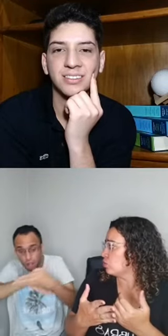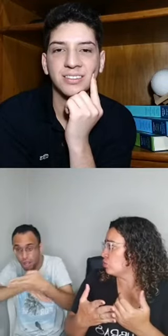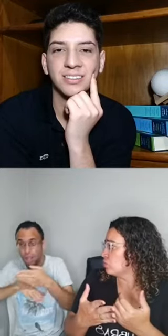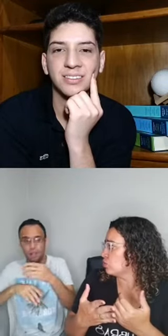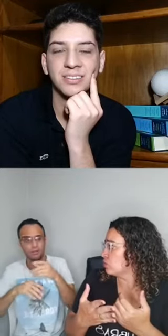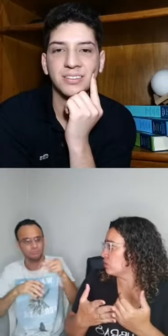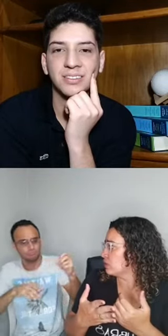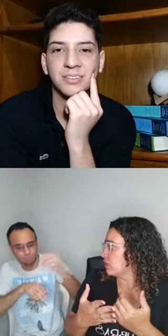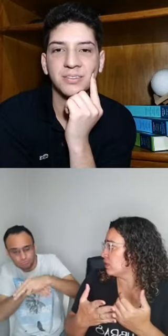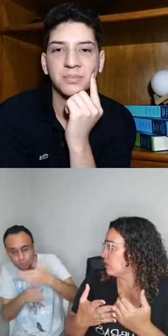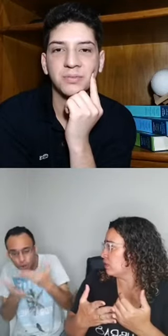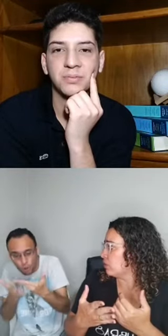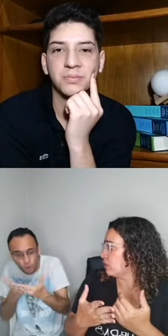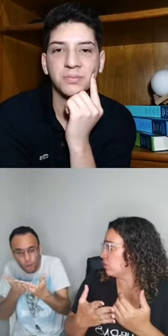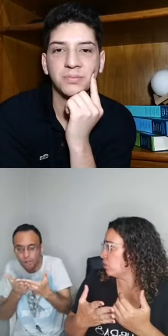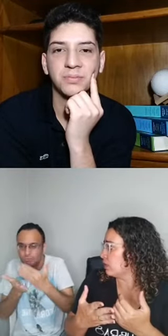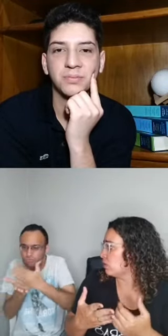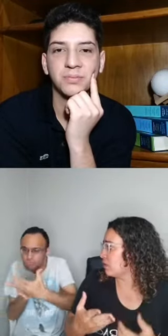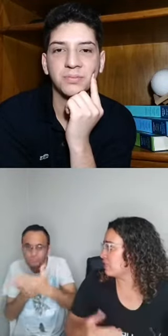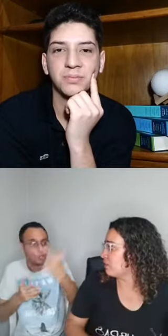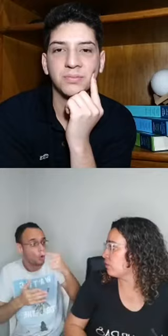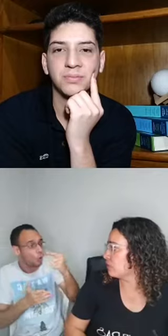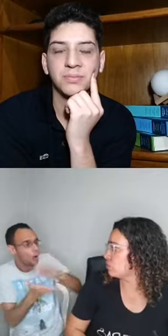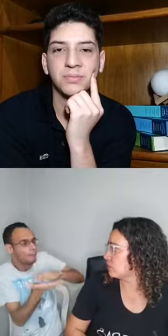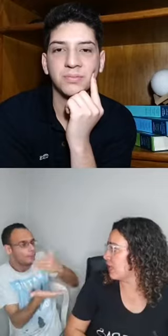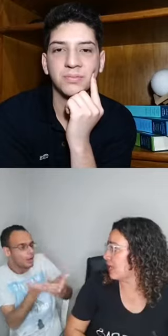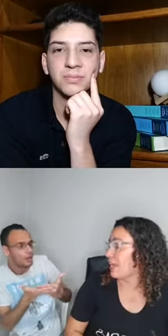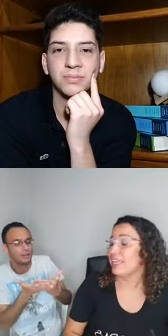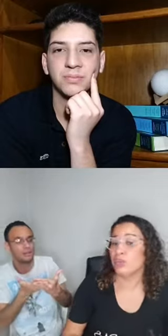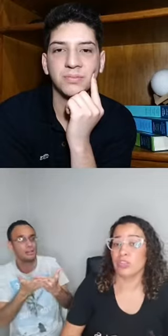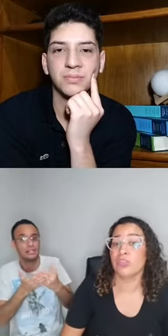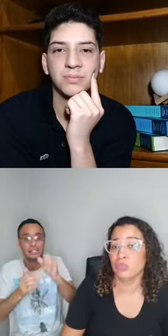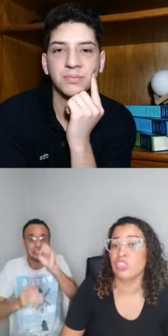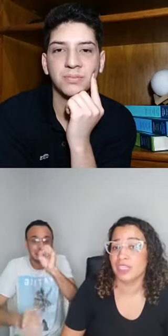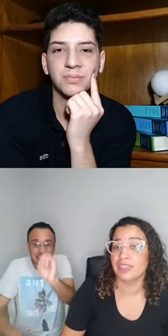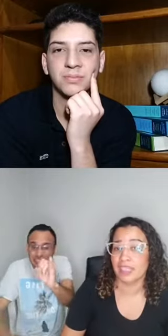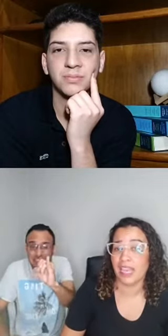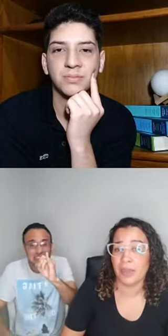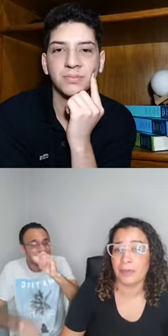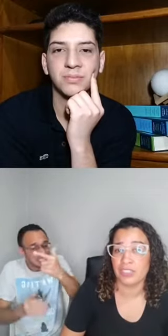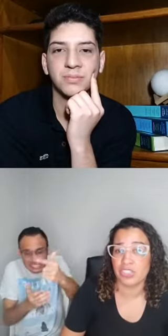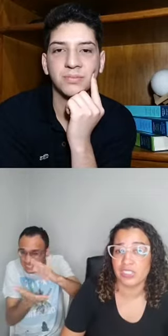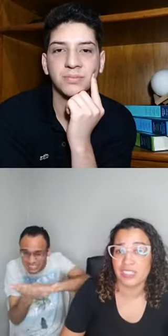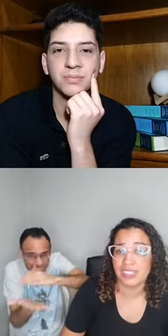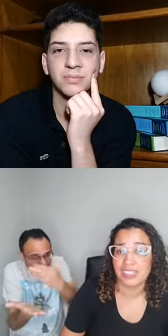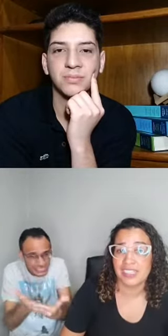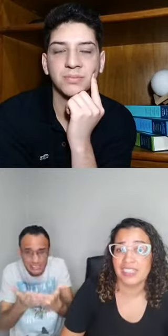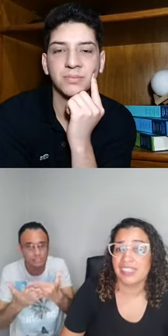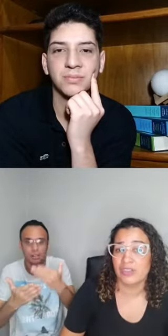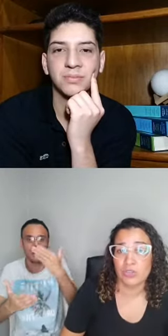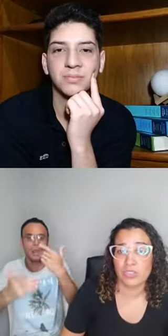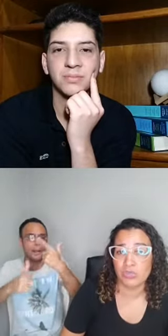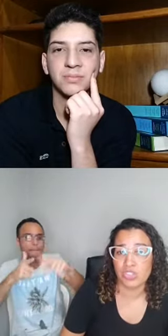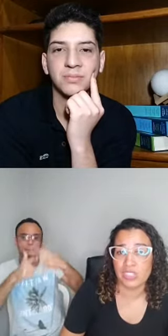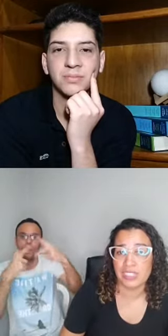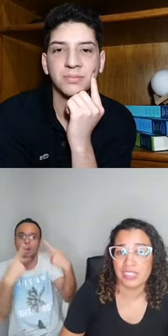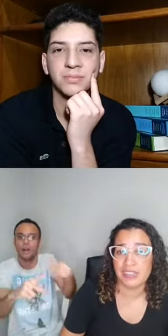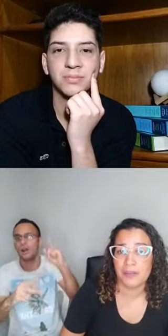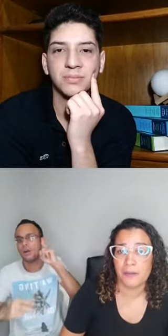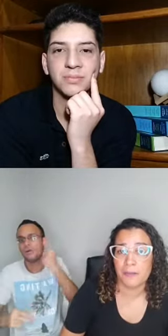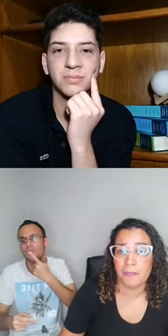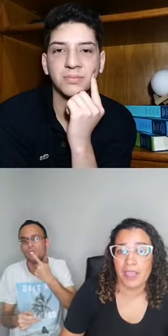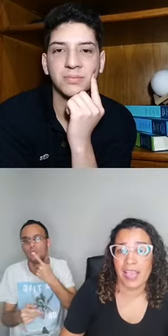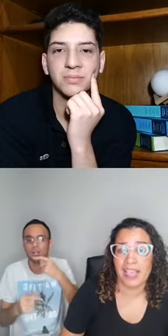Quando os surdos iam e começavam a estudar, e quando não tinha intérprete, quando não